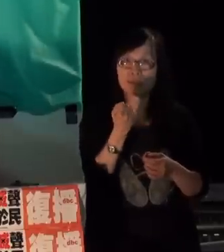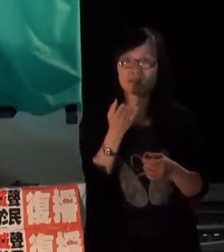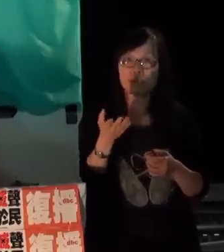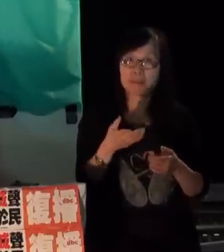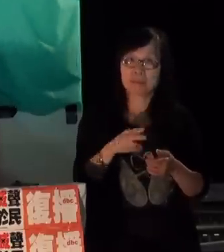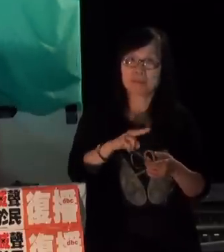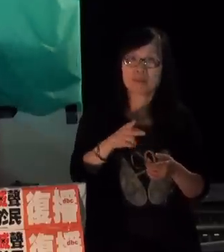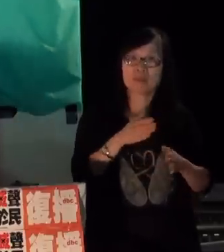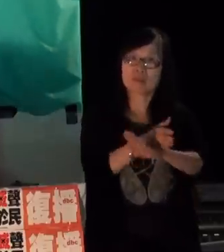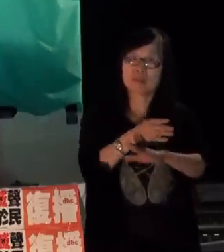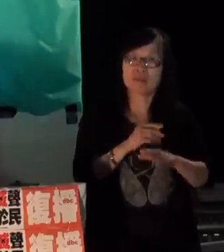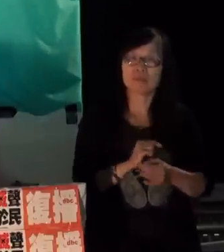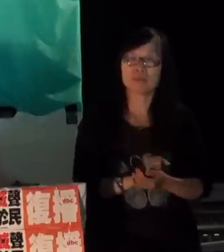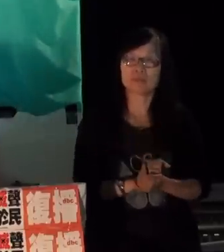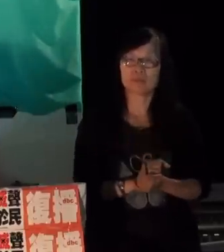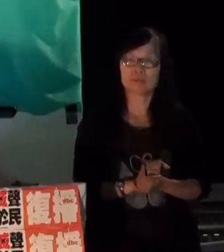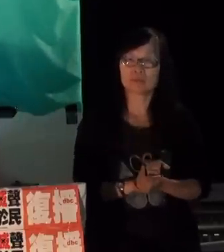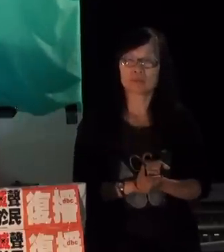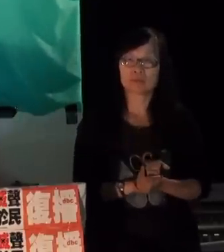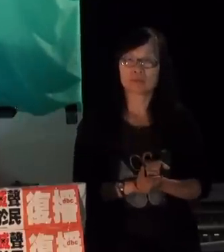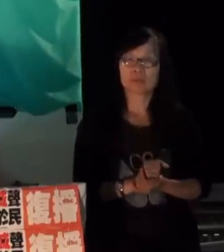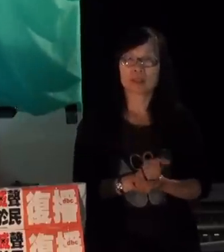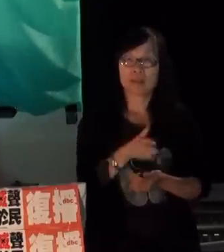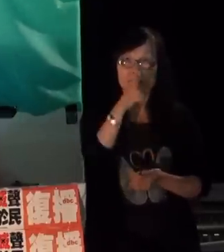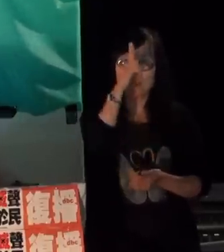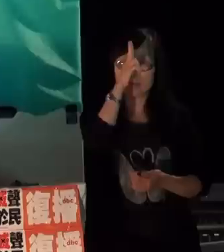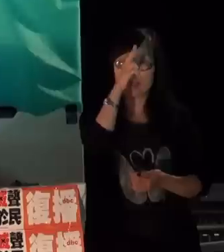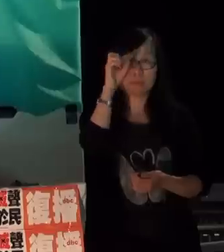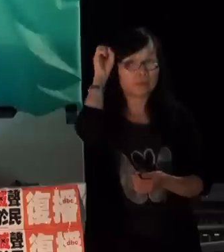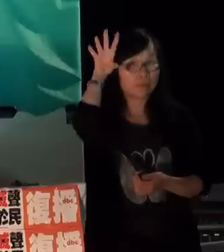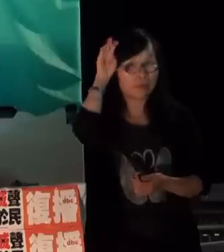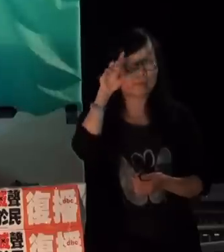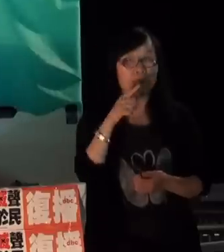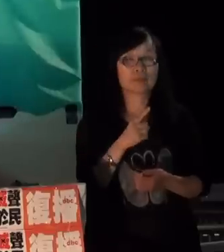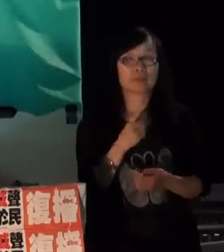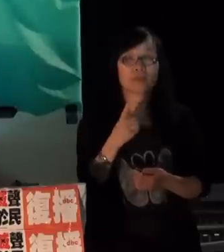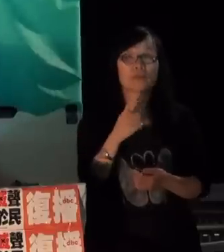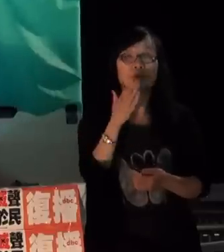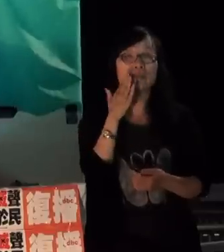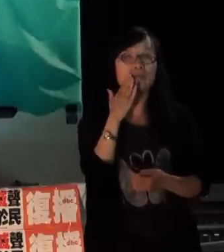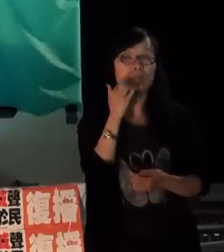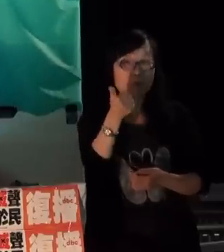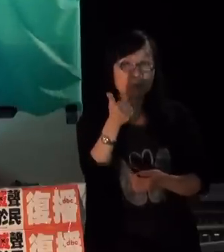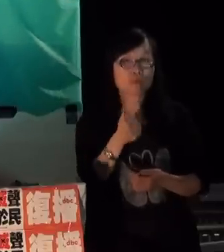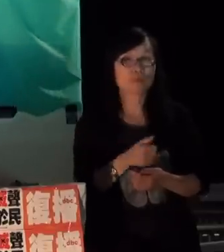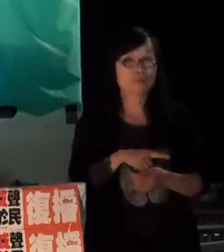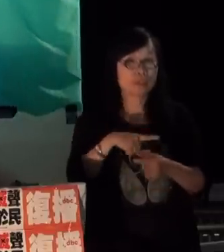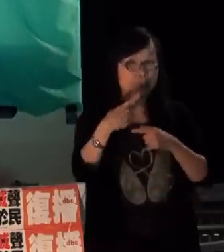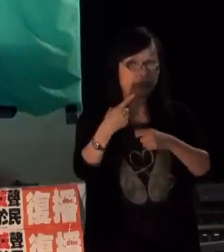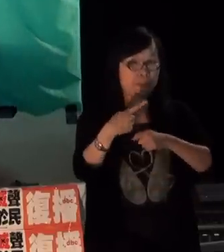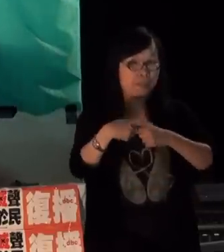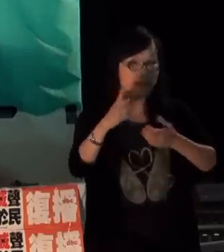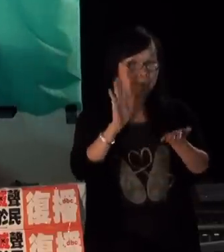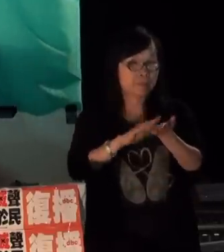會？第二就係、是、當政府發明一樣嘢係令到佢哋得益嘅時候，佢就一定係第一時間贊成